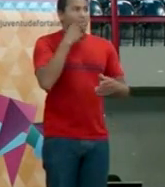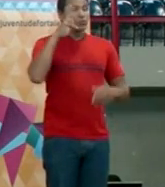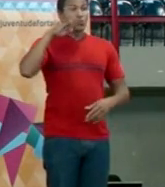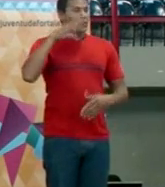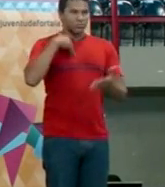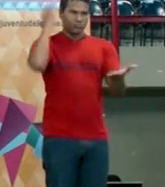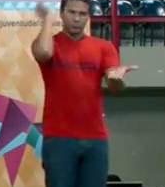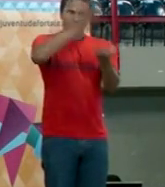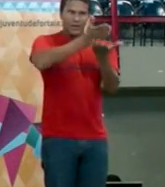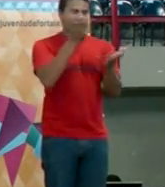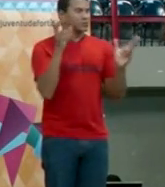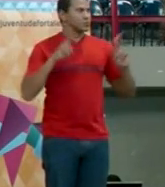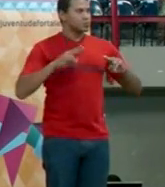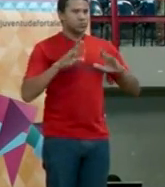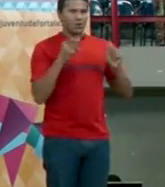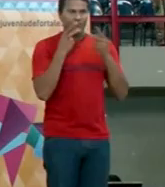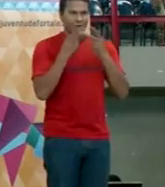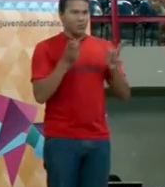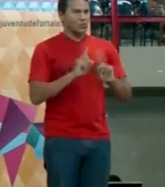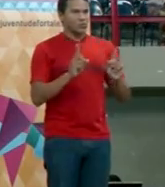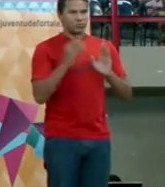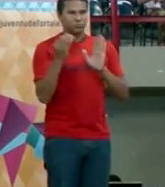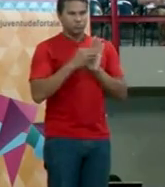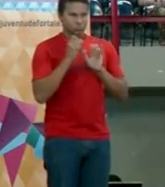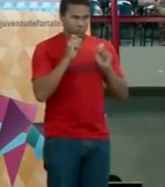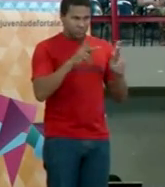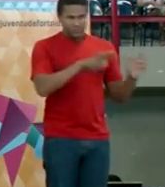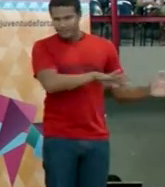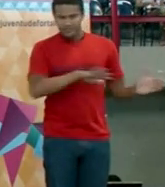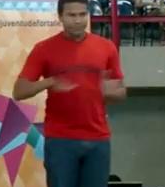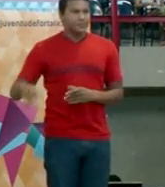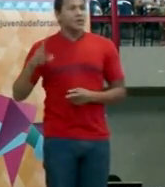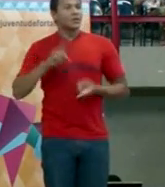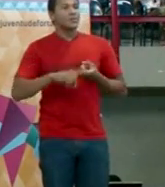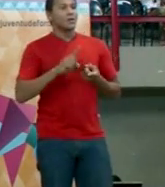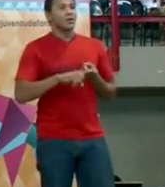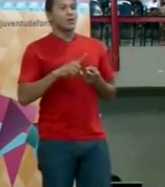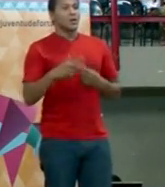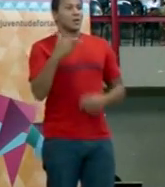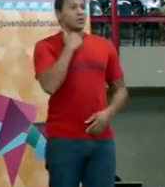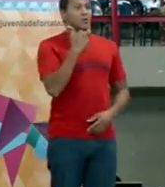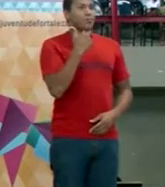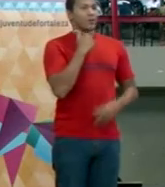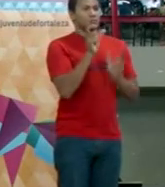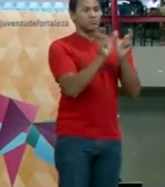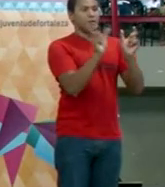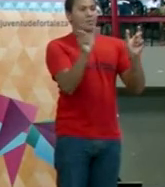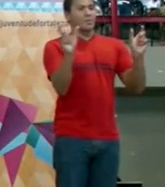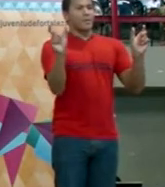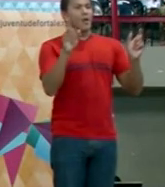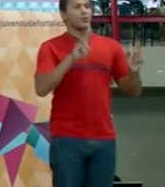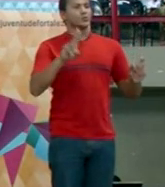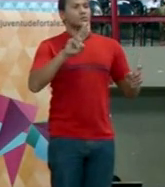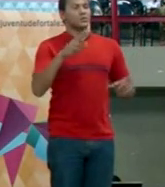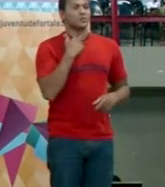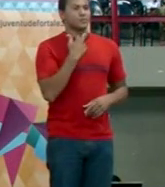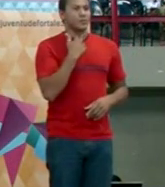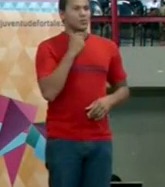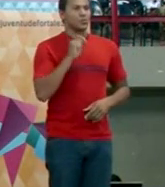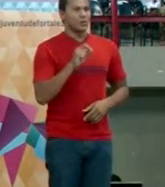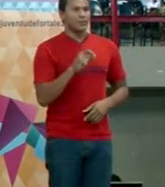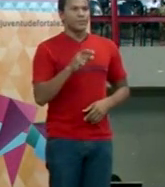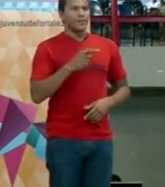acabar. Outra palavra que ela está me perguntando, eu digo palavras que eu não posso usar na conclusão, é